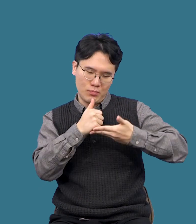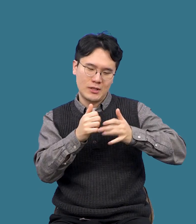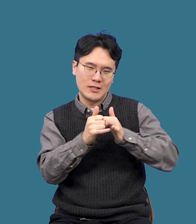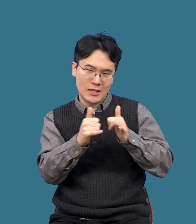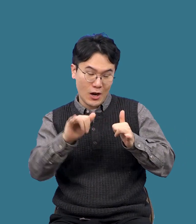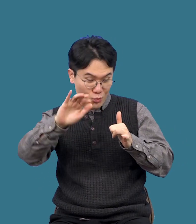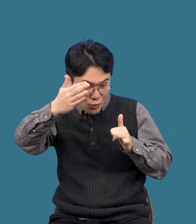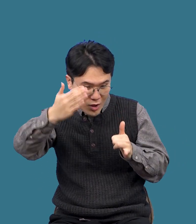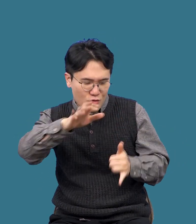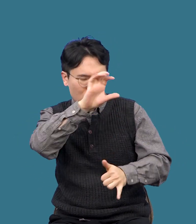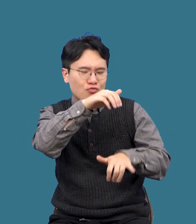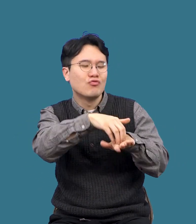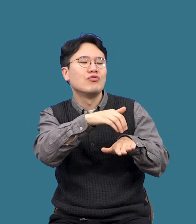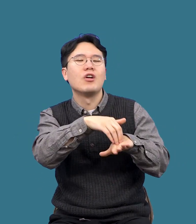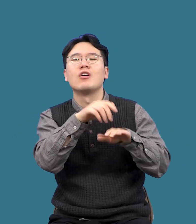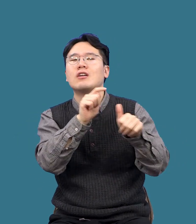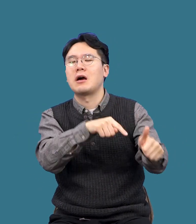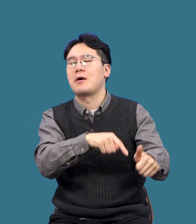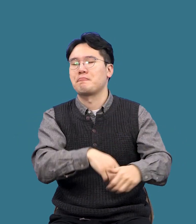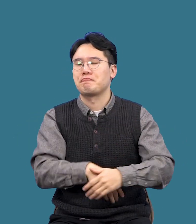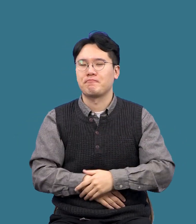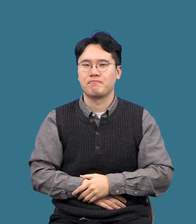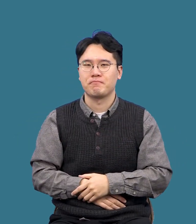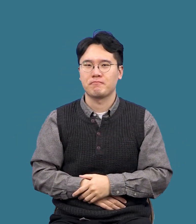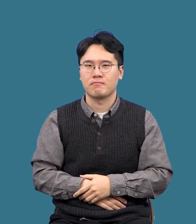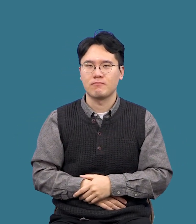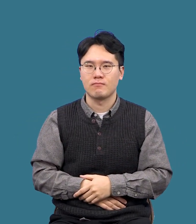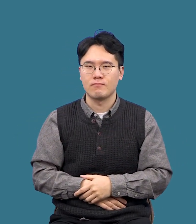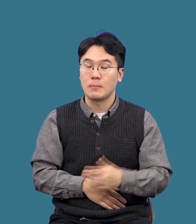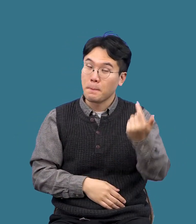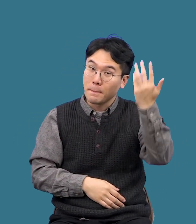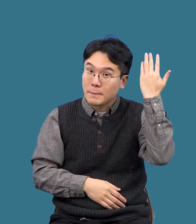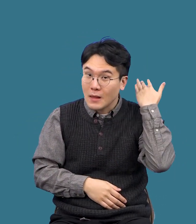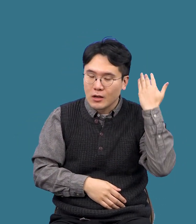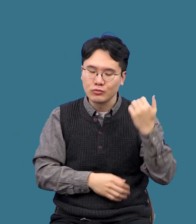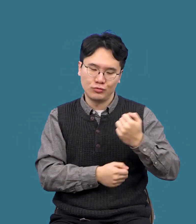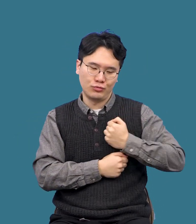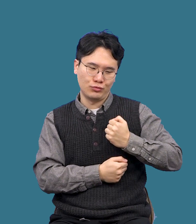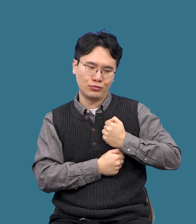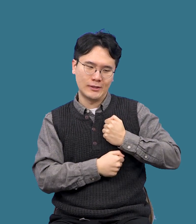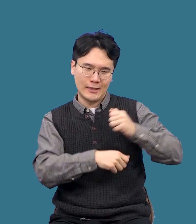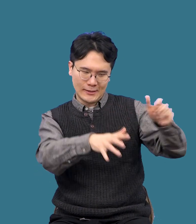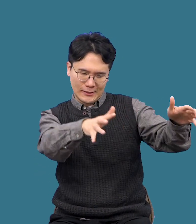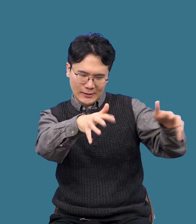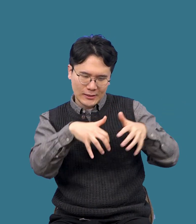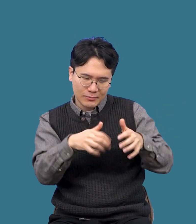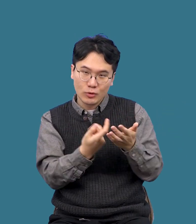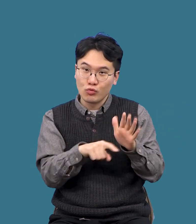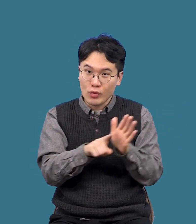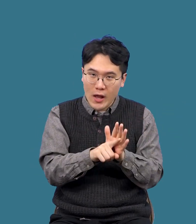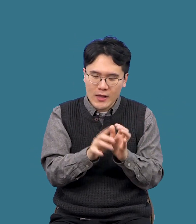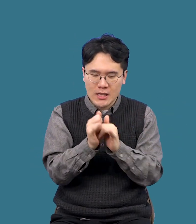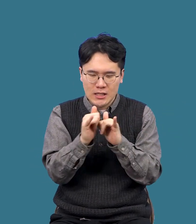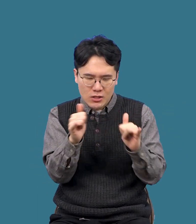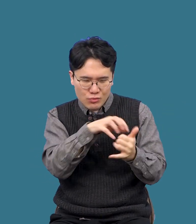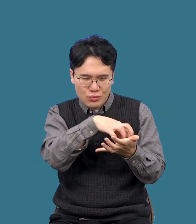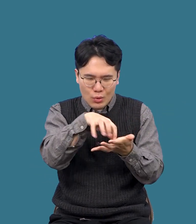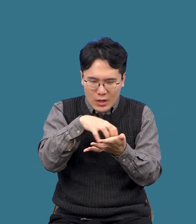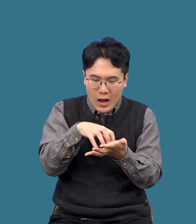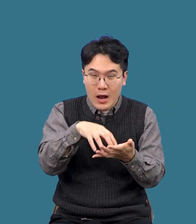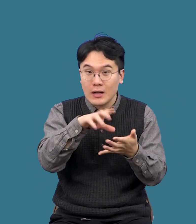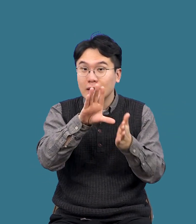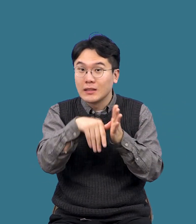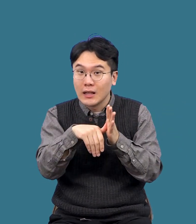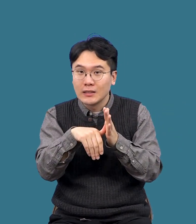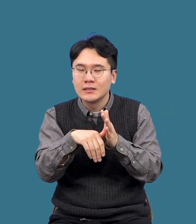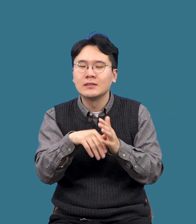이 말입니다. 근데 옛날 그 군대 징집을 위한 인구 조사를 할 때는